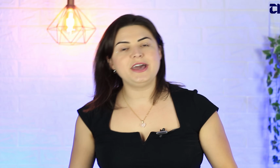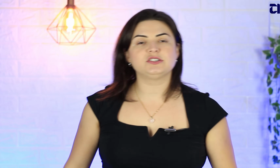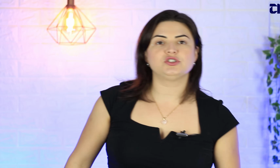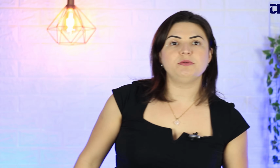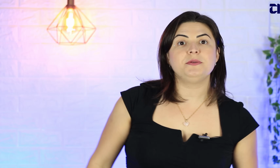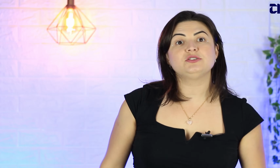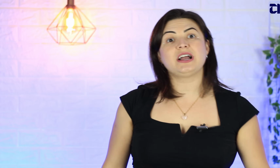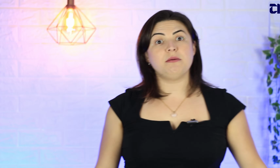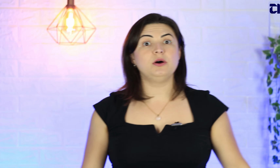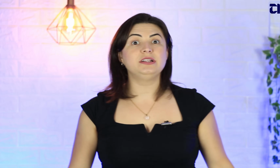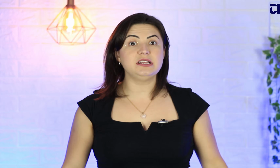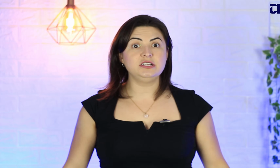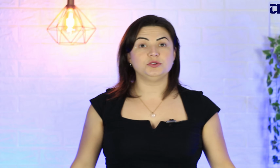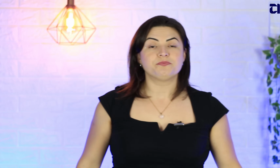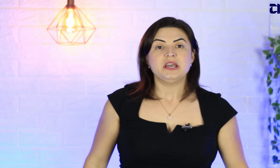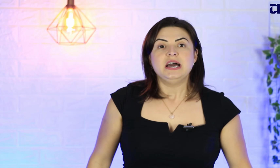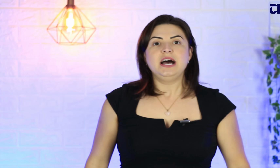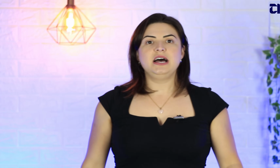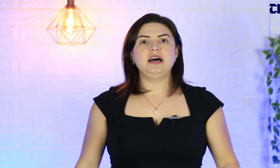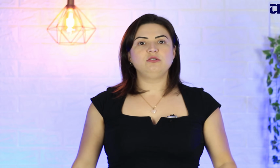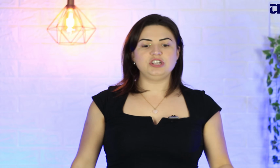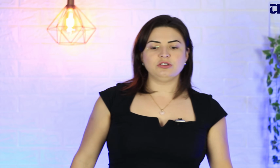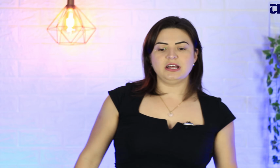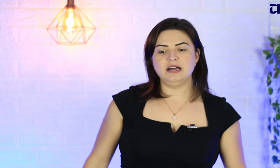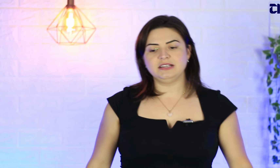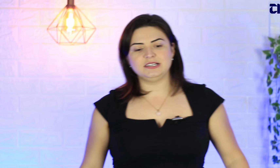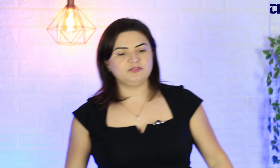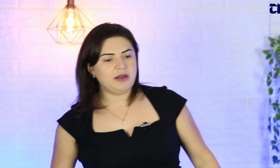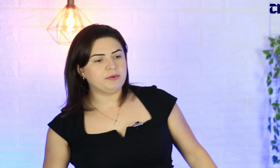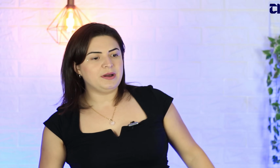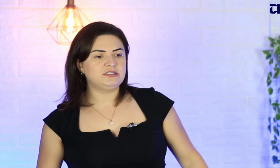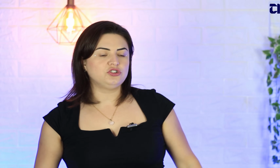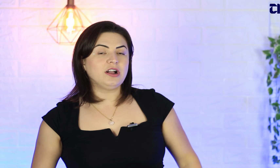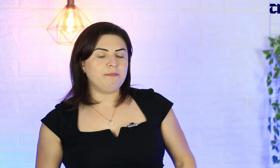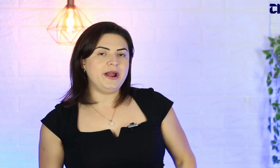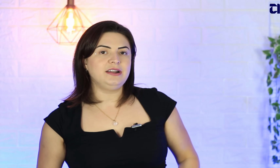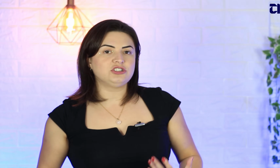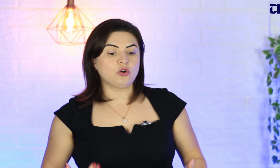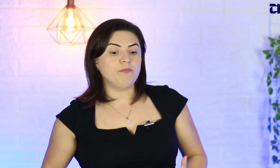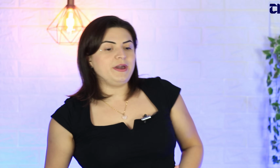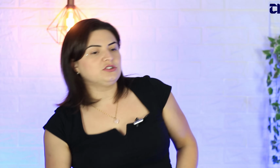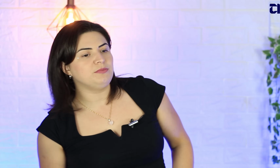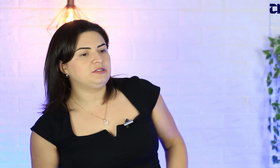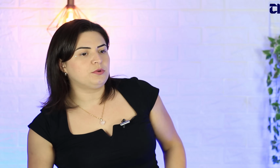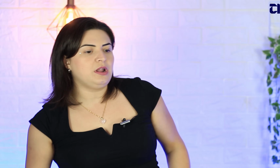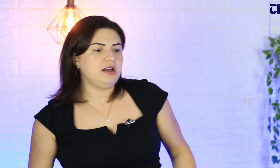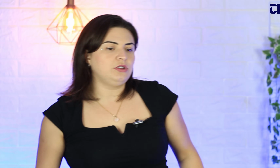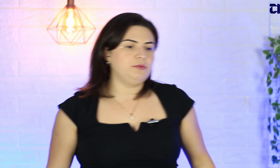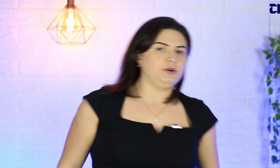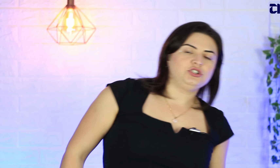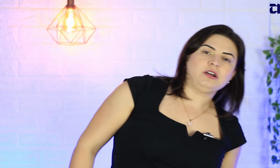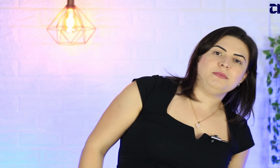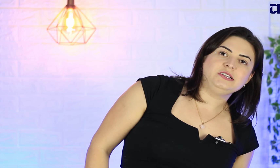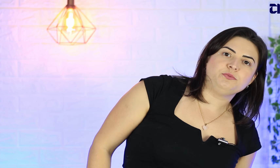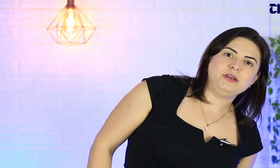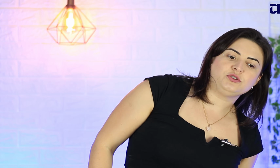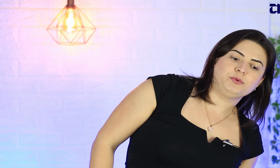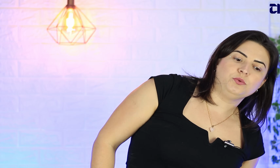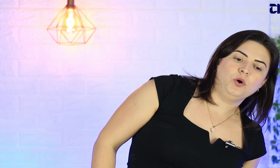peso, sobrepeso, acabam andando. O jeito que ela anda, às vezes, vai para o mais, joga a perna, joga o peso mais para um lado, depois joga mais o peso para um